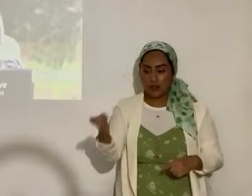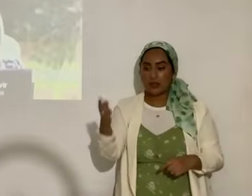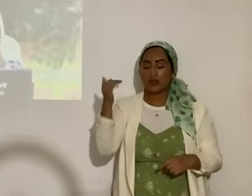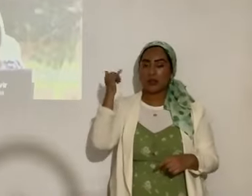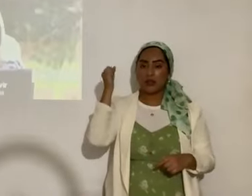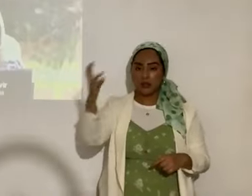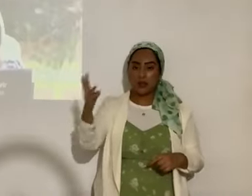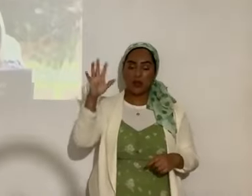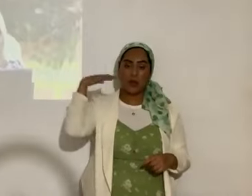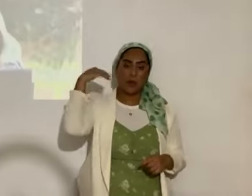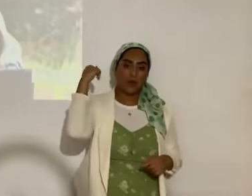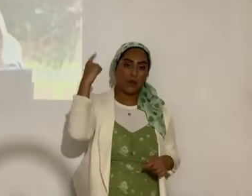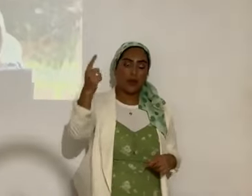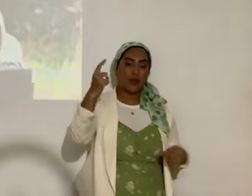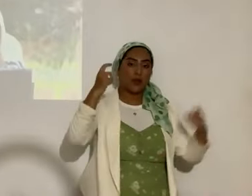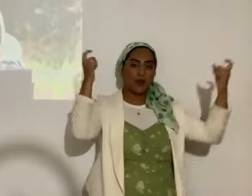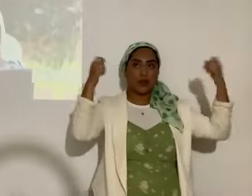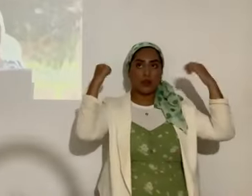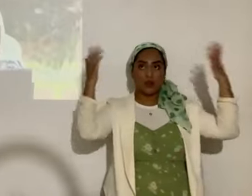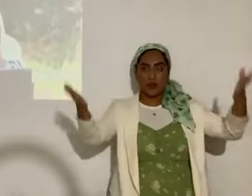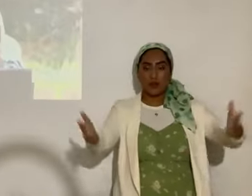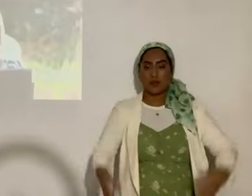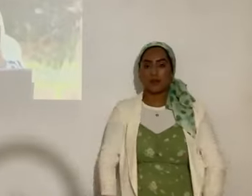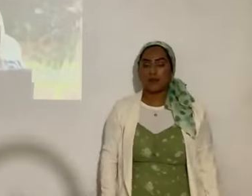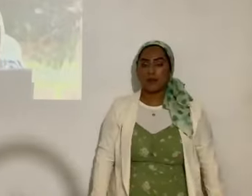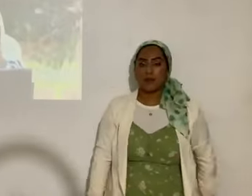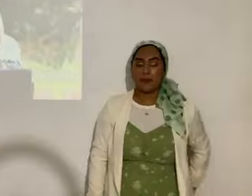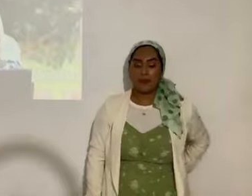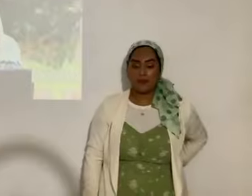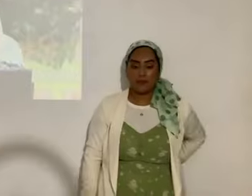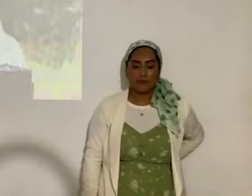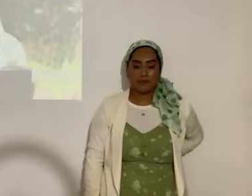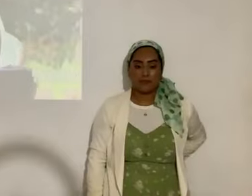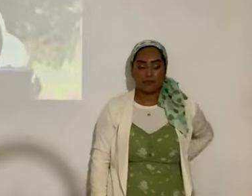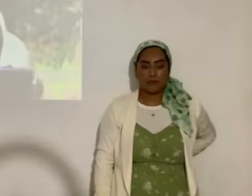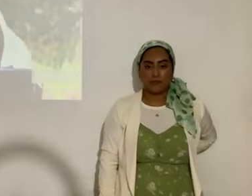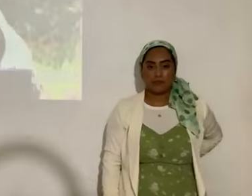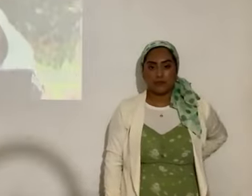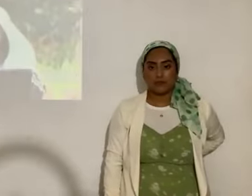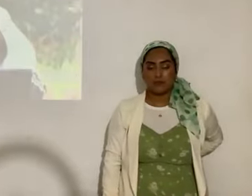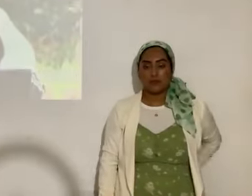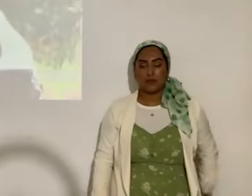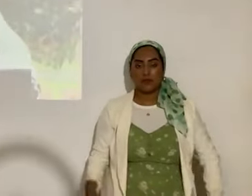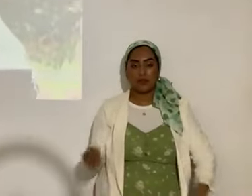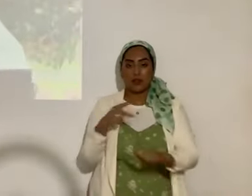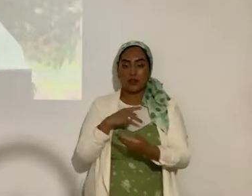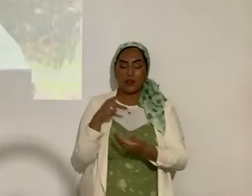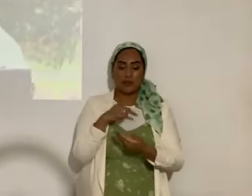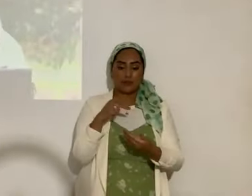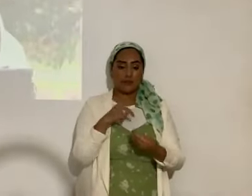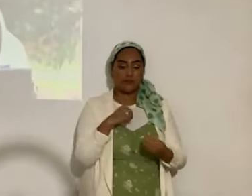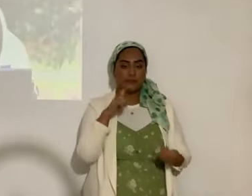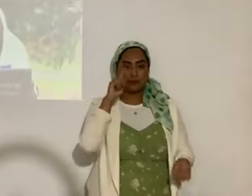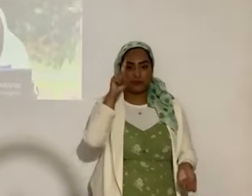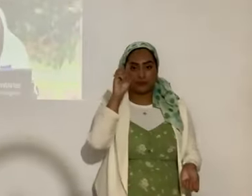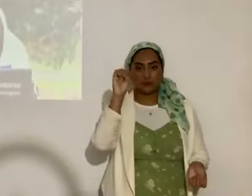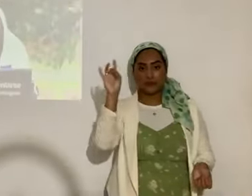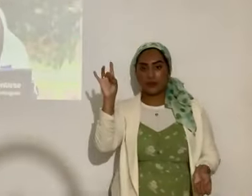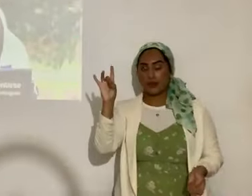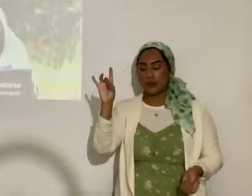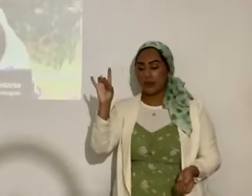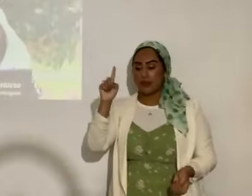uno es aleluya con ese gozo vamos a dar lectura al salmo correspondiente salmo